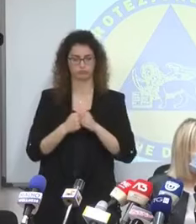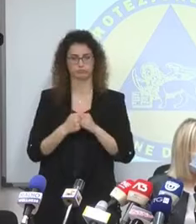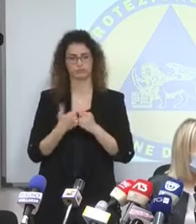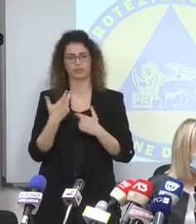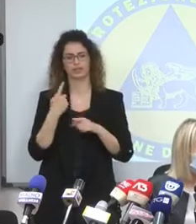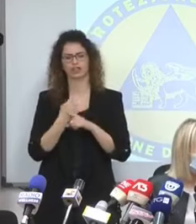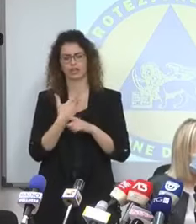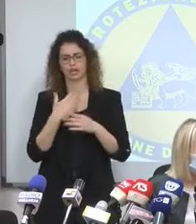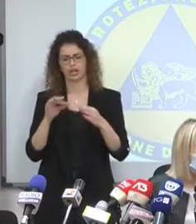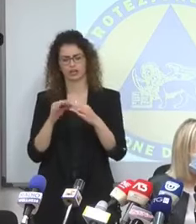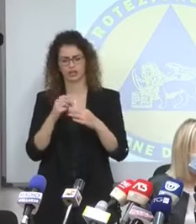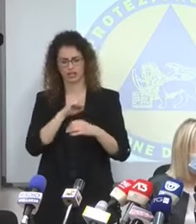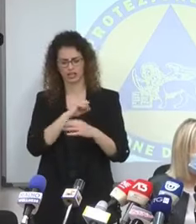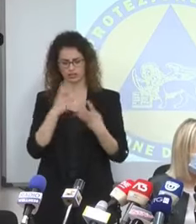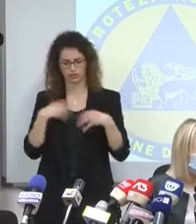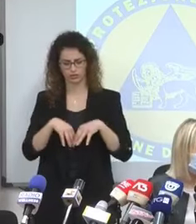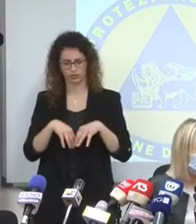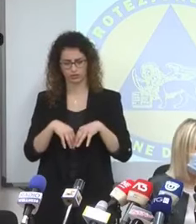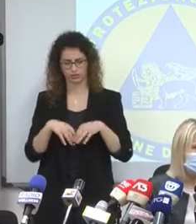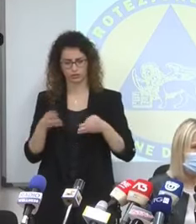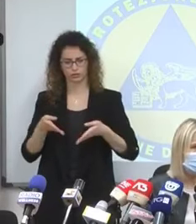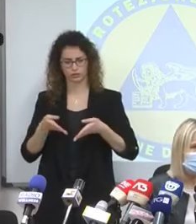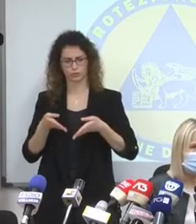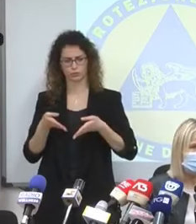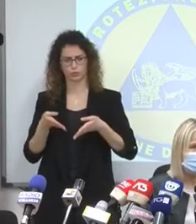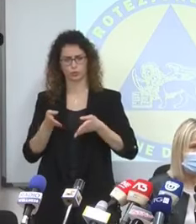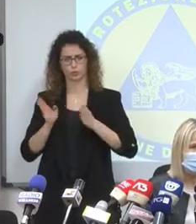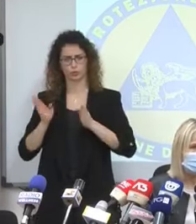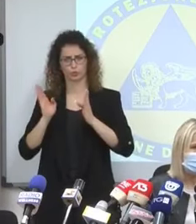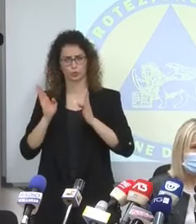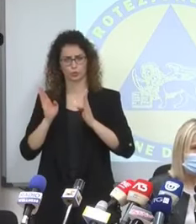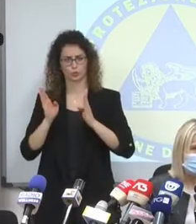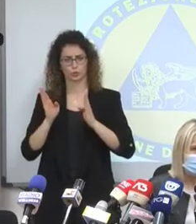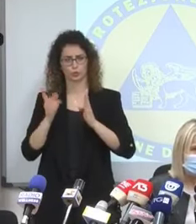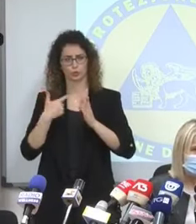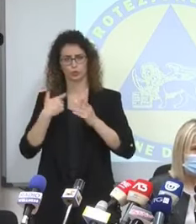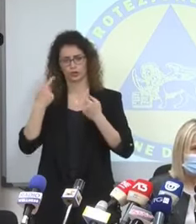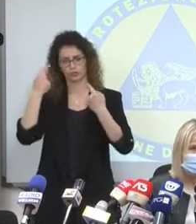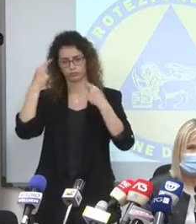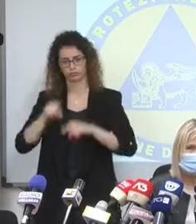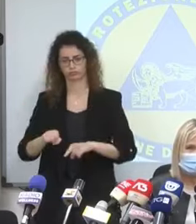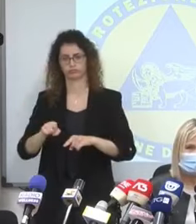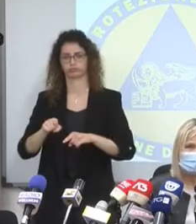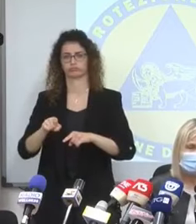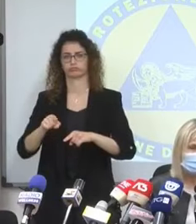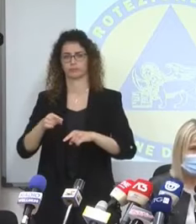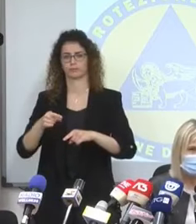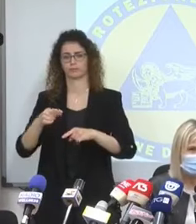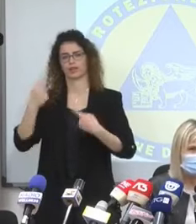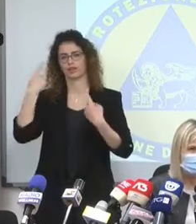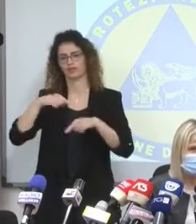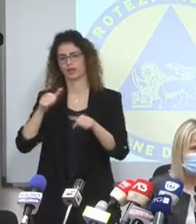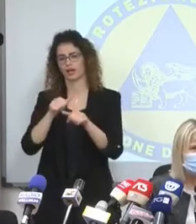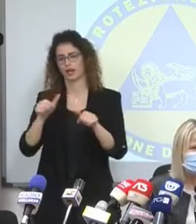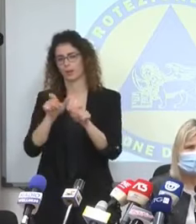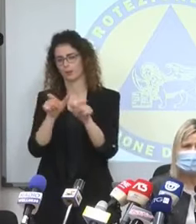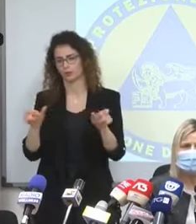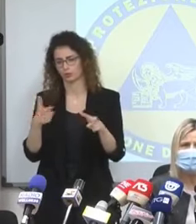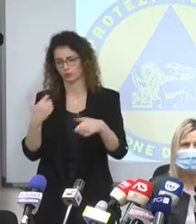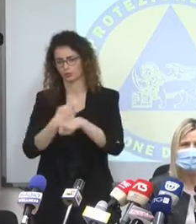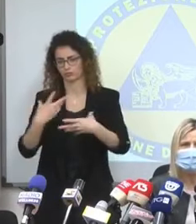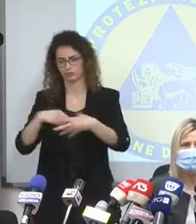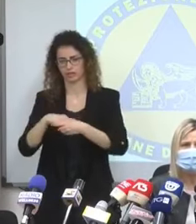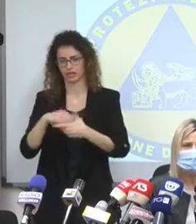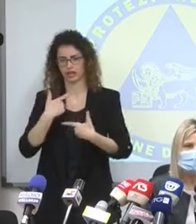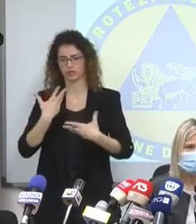un incontro, mi sembra, che è organizzato dalla struttura, quindi che si occupa di risorse umane e di personale, a cui parteciperò anch'io, mi